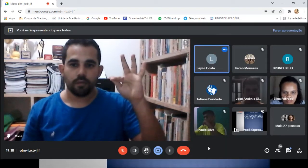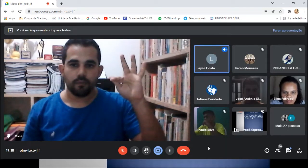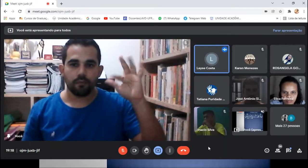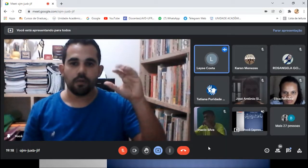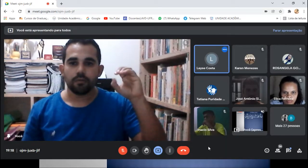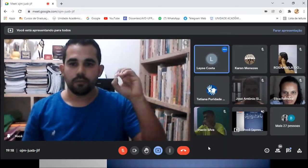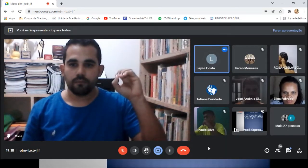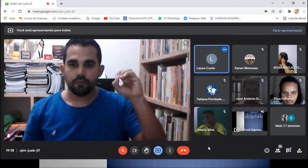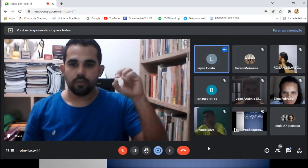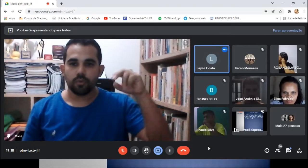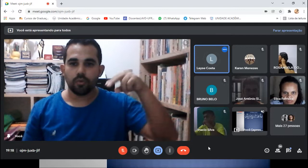Então,